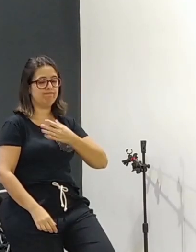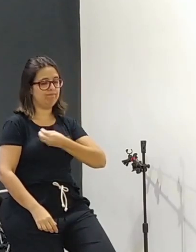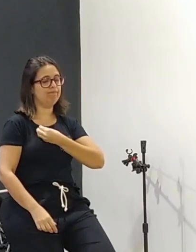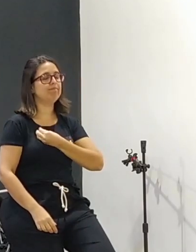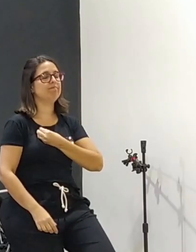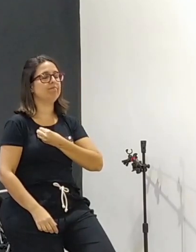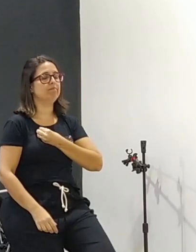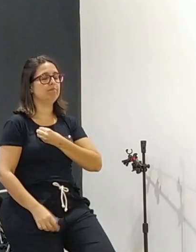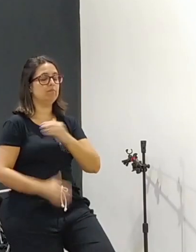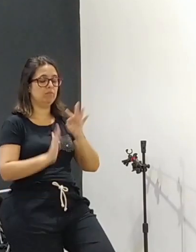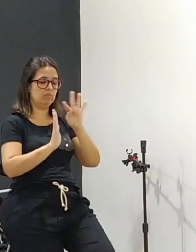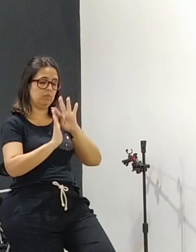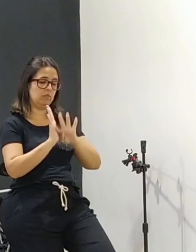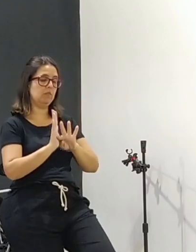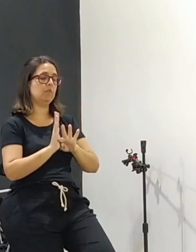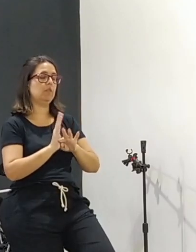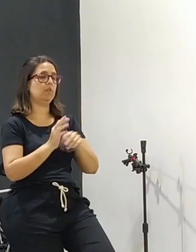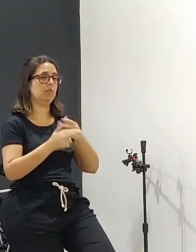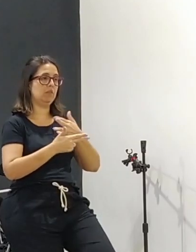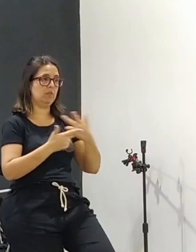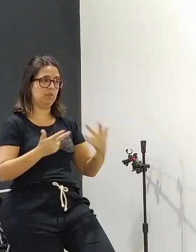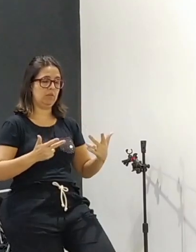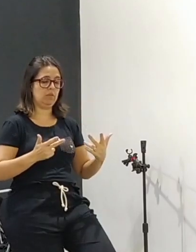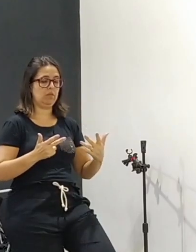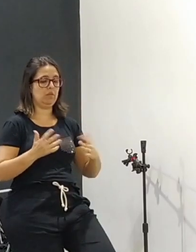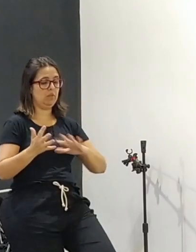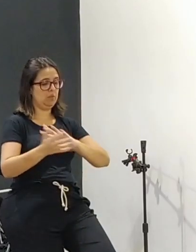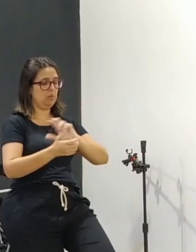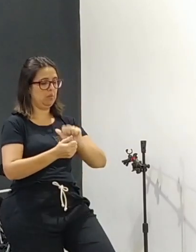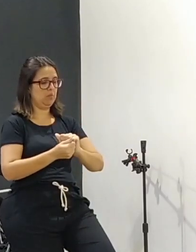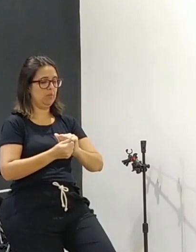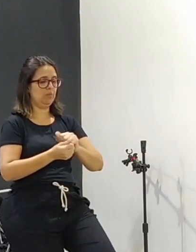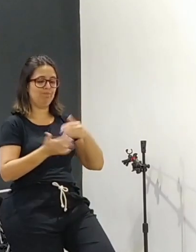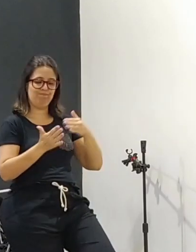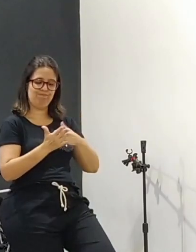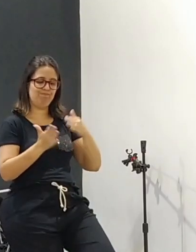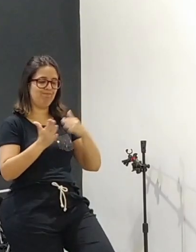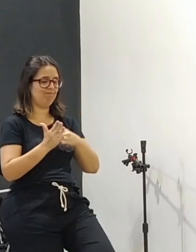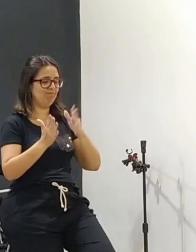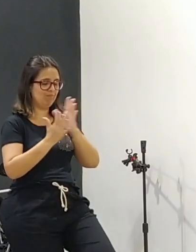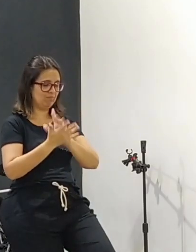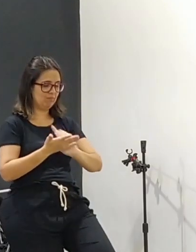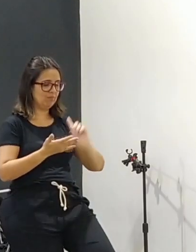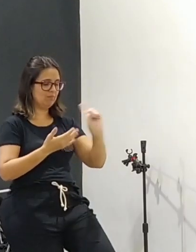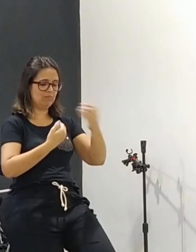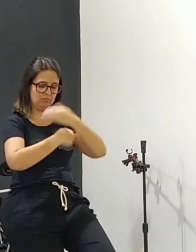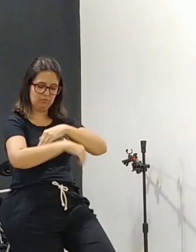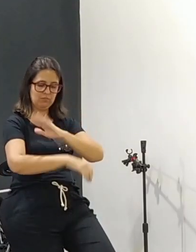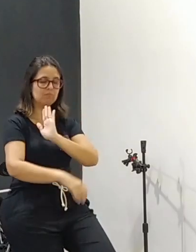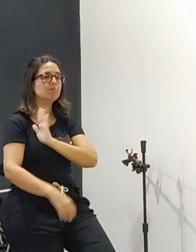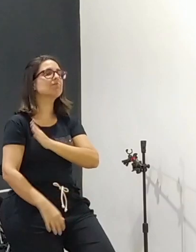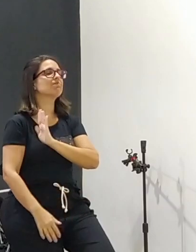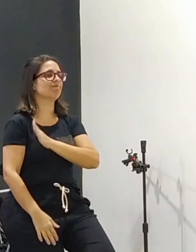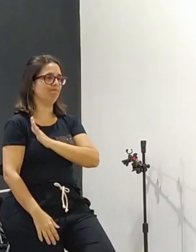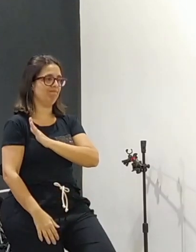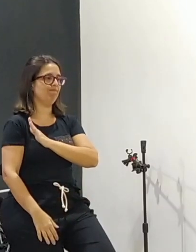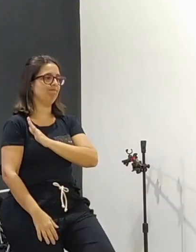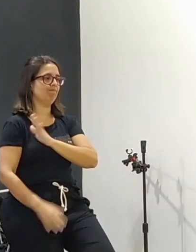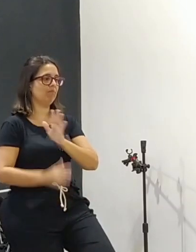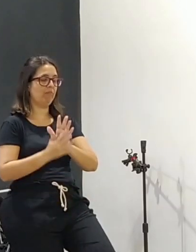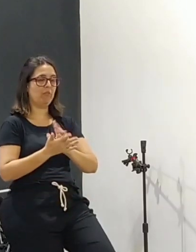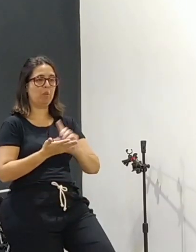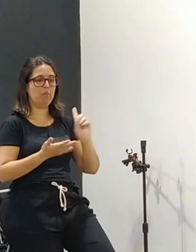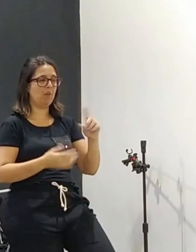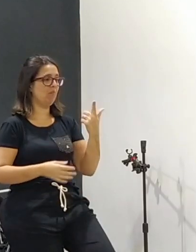diz que ficar envolvido com o mundo sufoca a palavra de Deus em nós, impedindo que ela produza fruto. A palavra fica inerte,